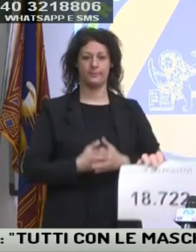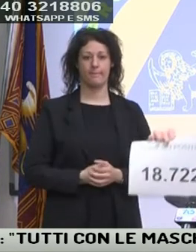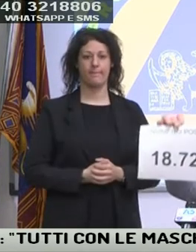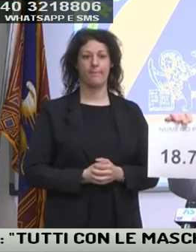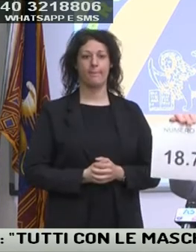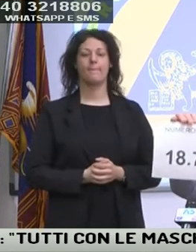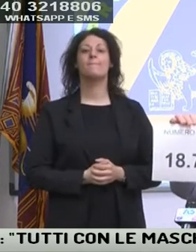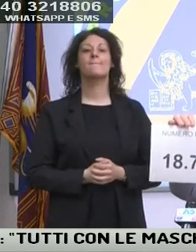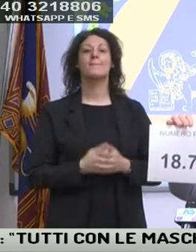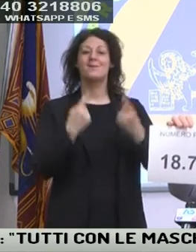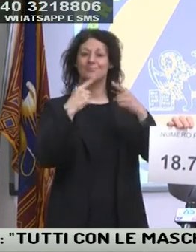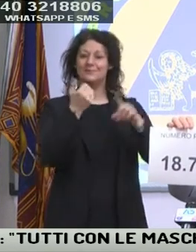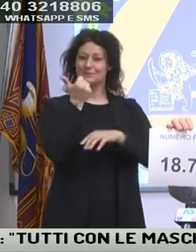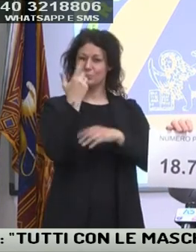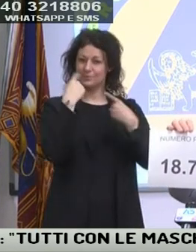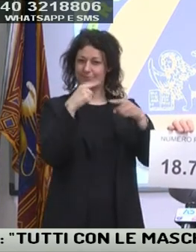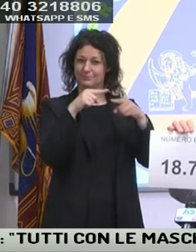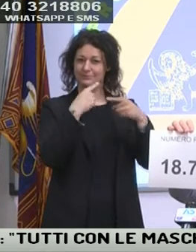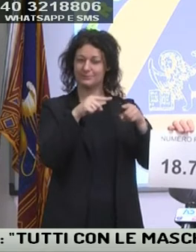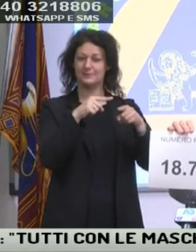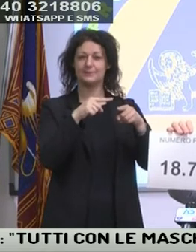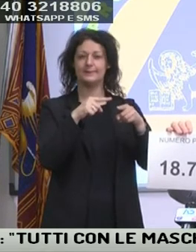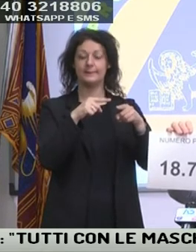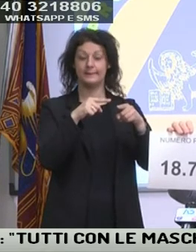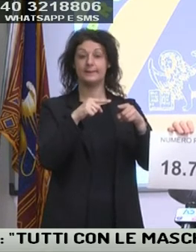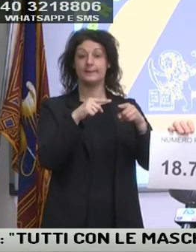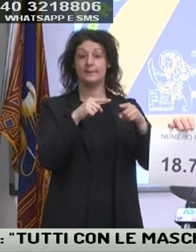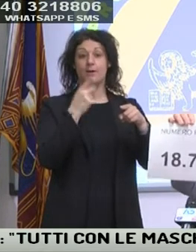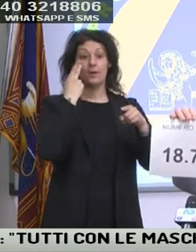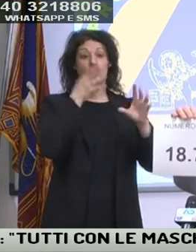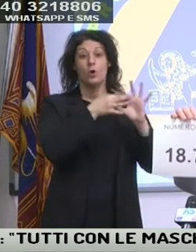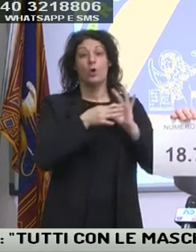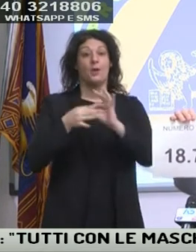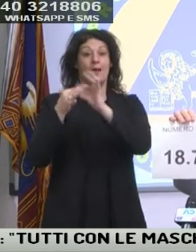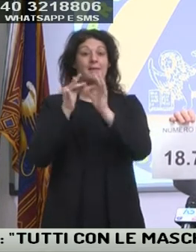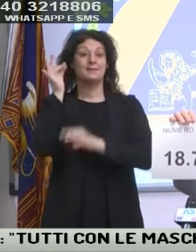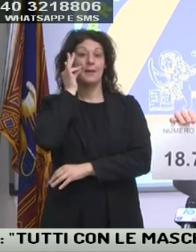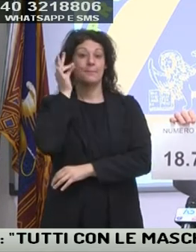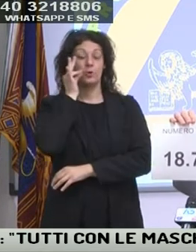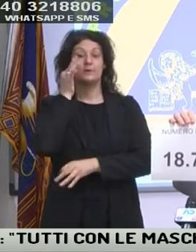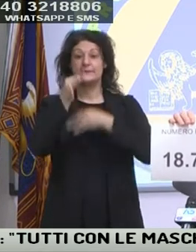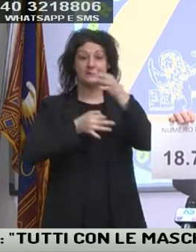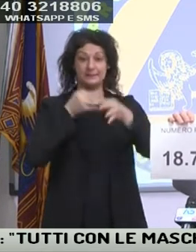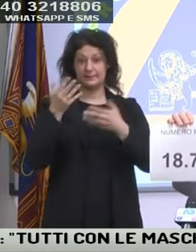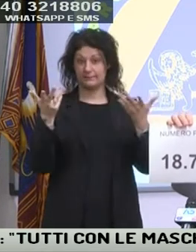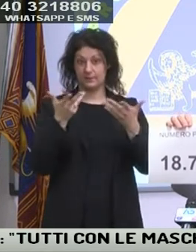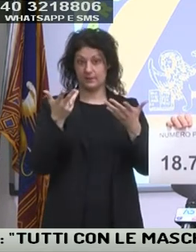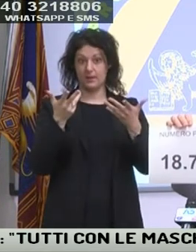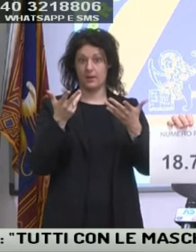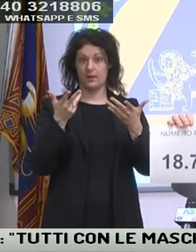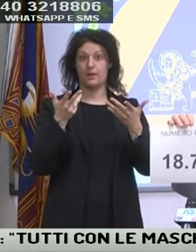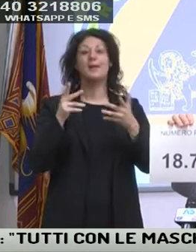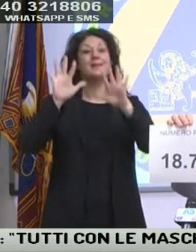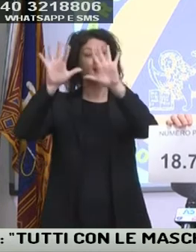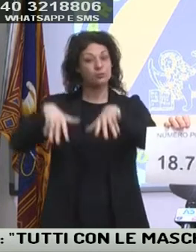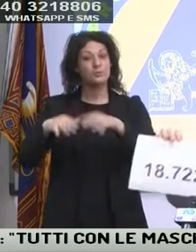Considerate che su questo, e se raffrontate col tema dei tamponi, vuol dire che abbiamo fatto 39 positivi su